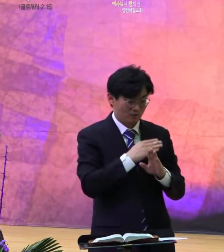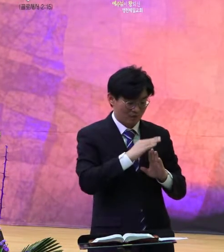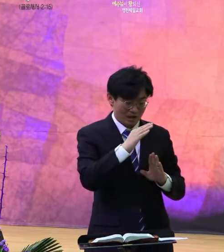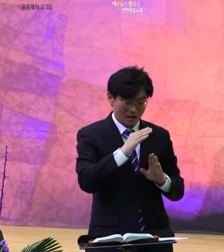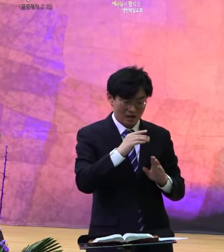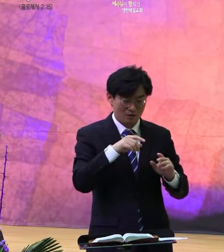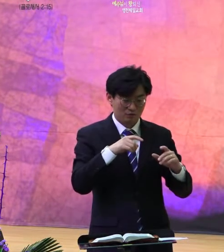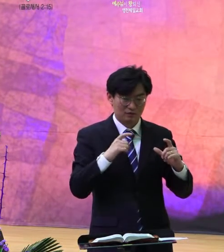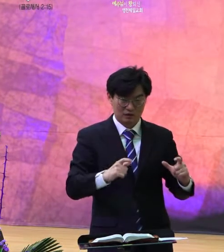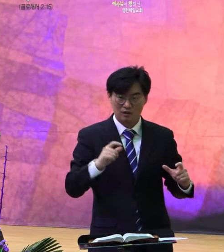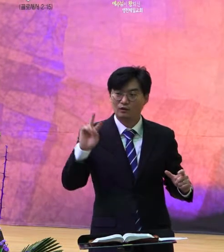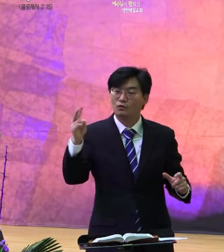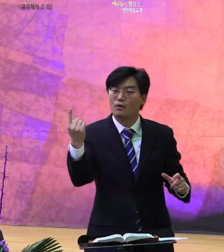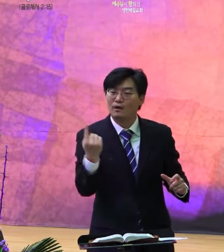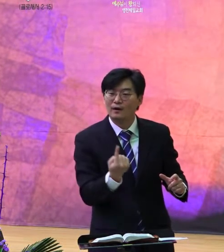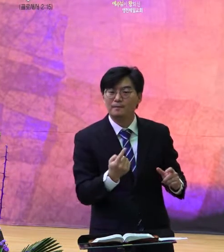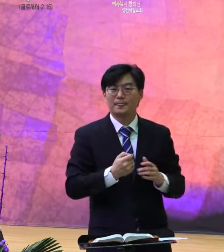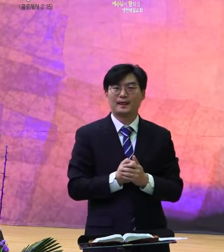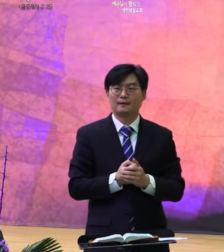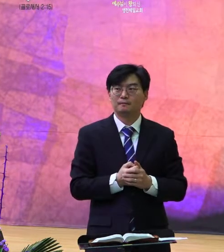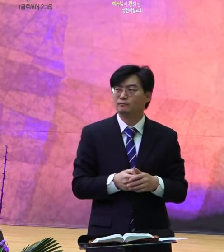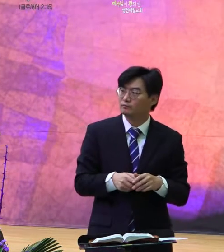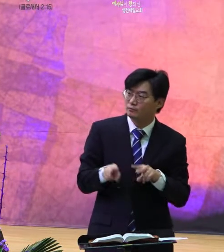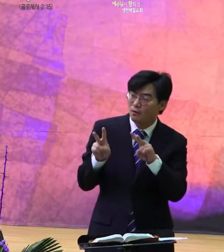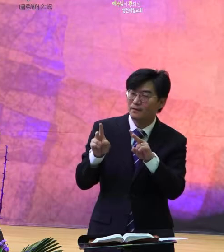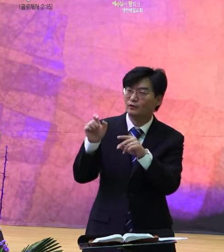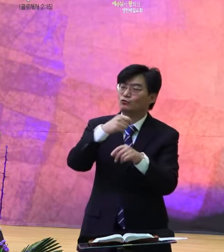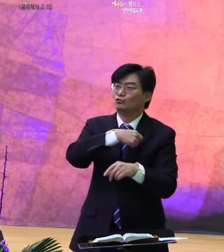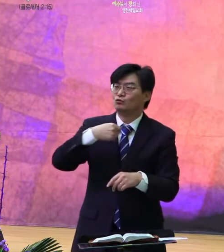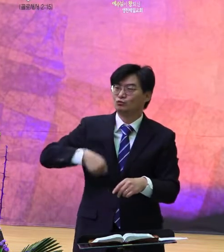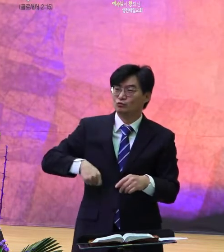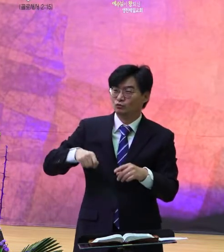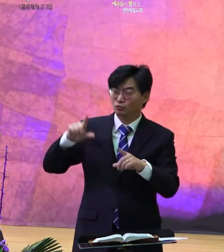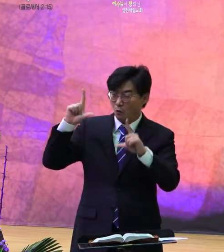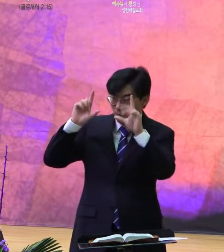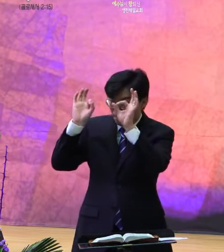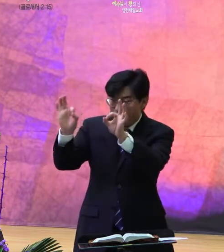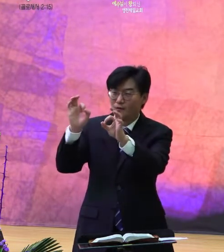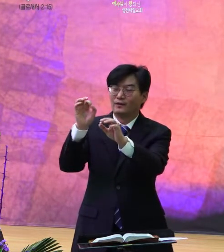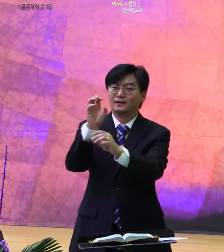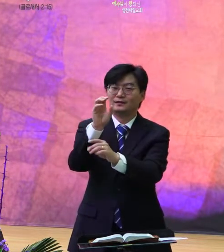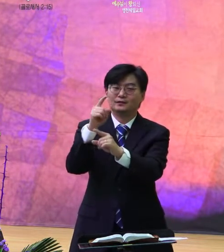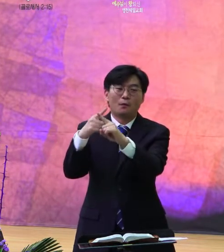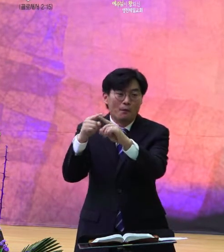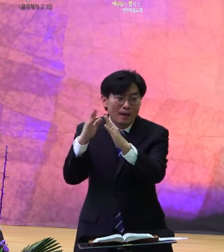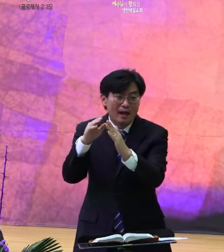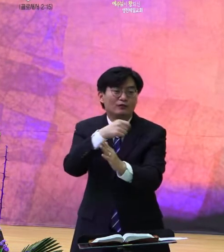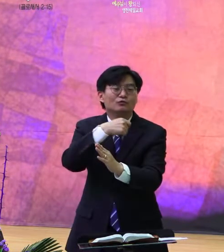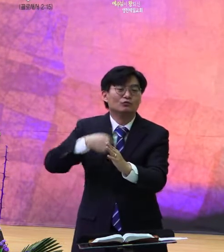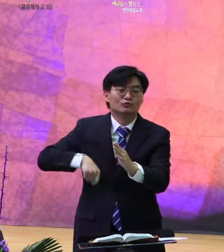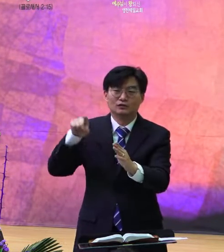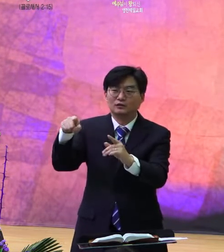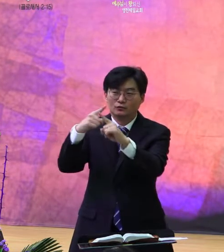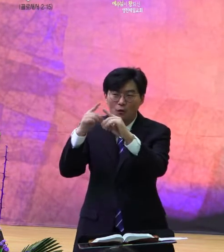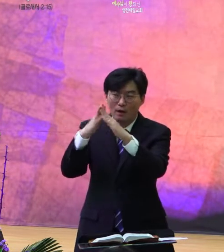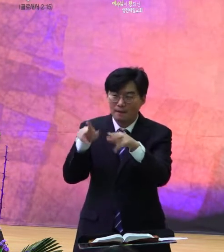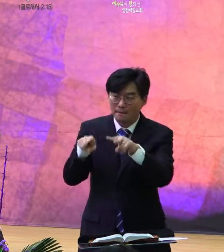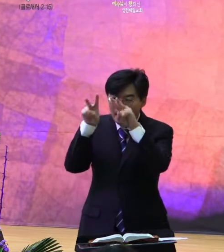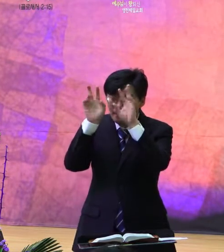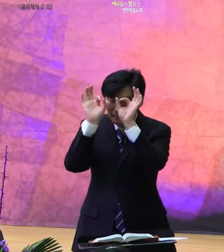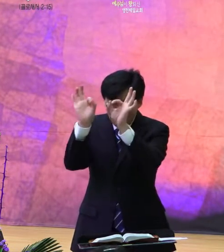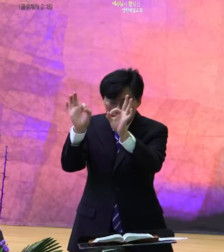땅에 건너가서 계속해서 십자가를 보면서 기도하겠다라고 말씀하셨다고 합니다.